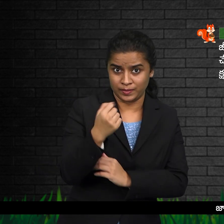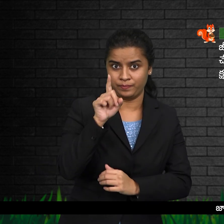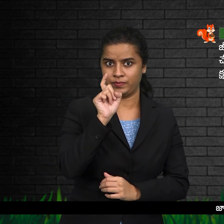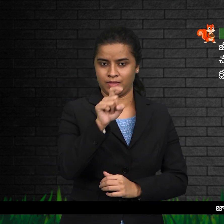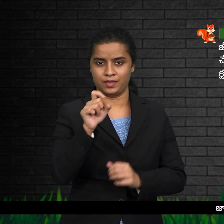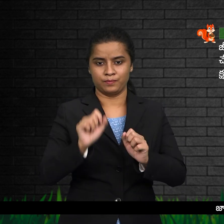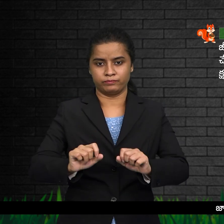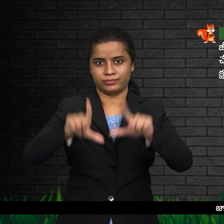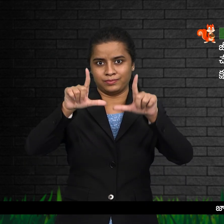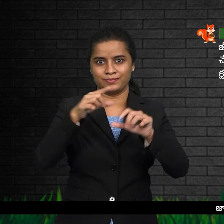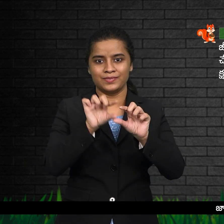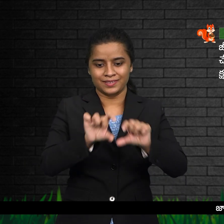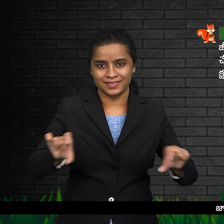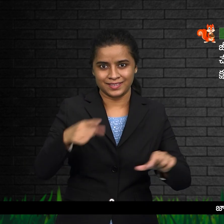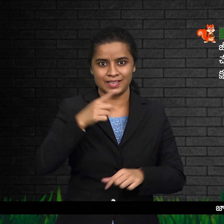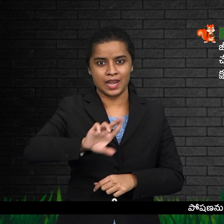జాంతవ భక్షణ